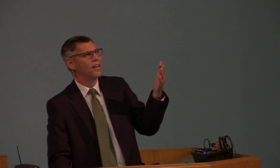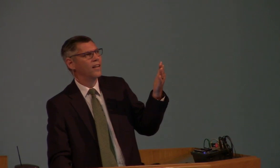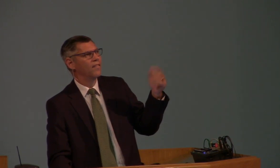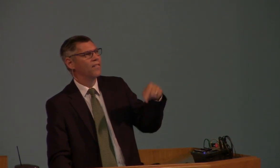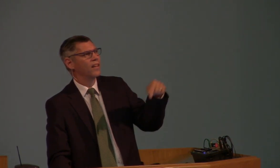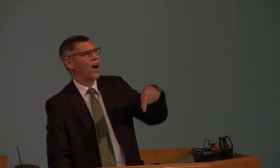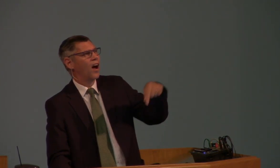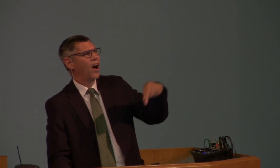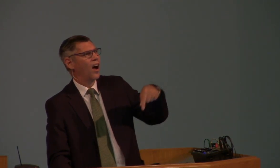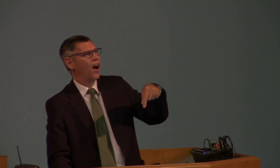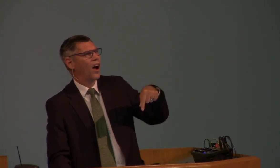Vandag.